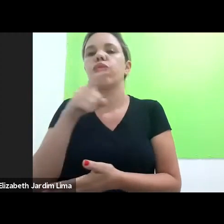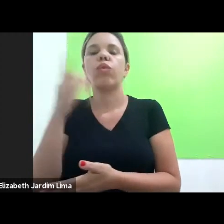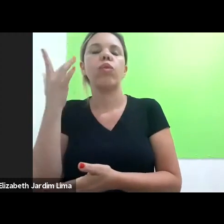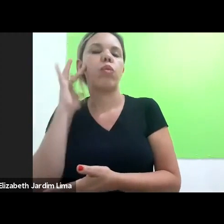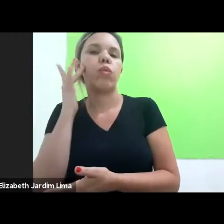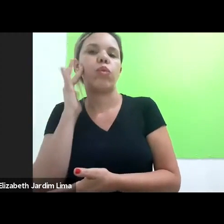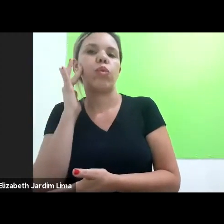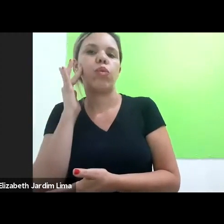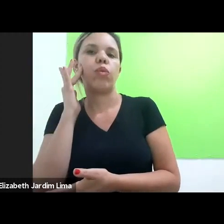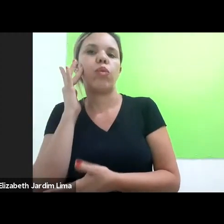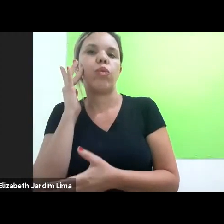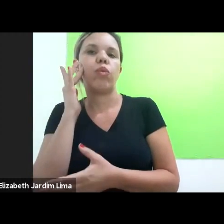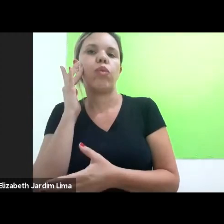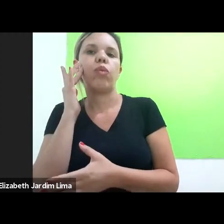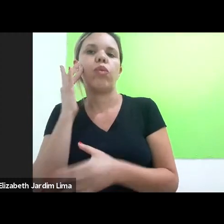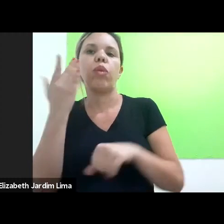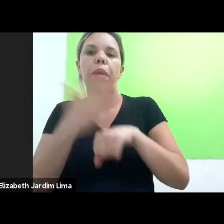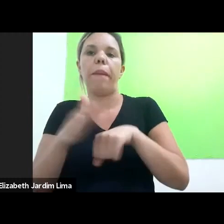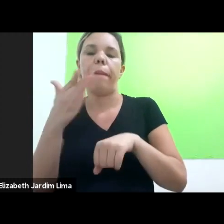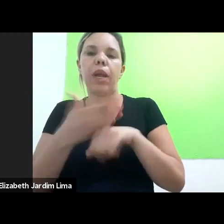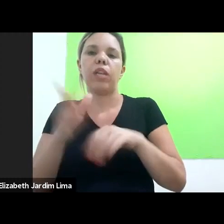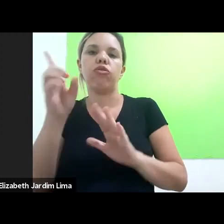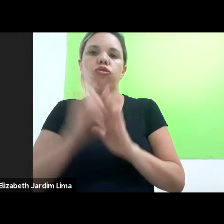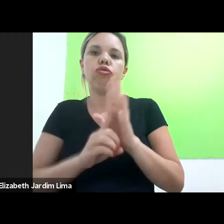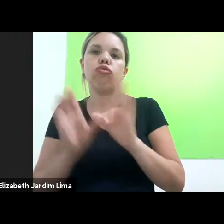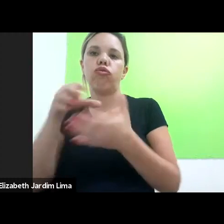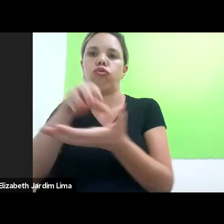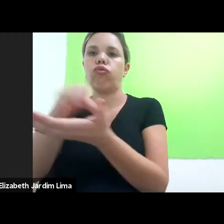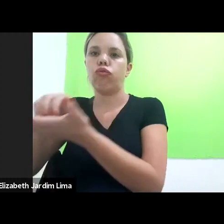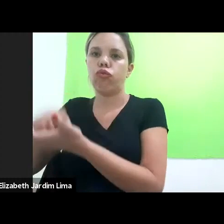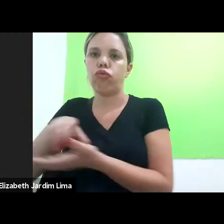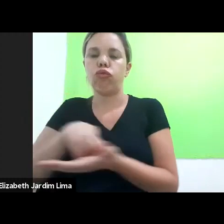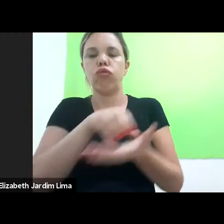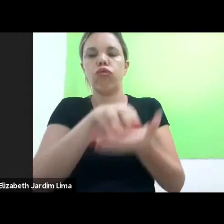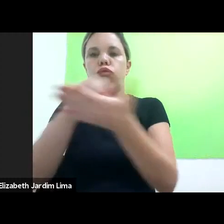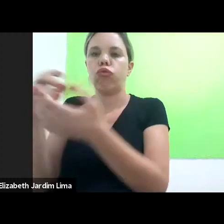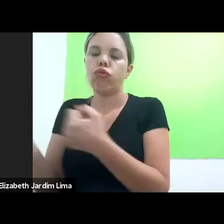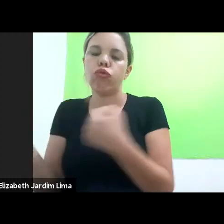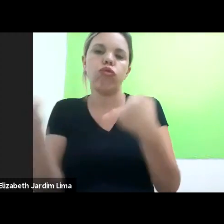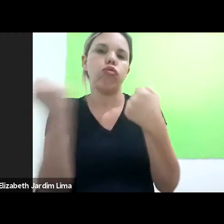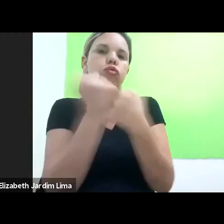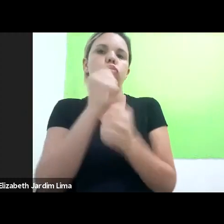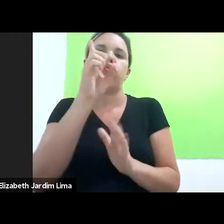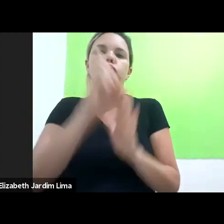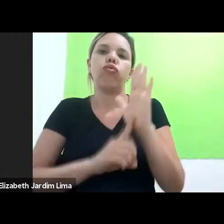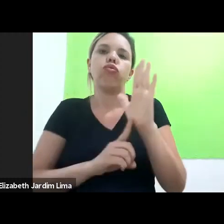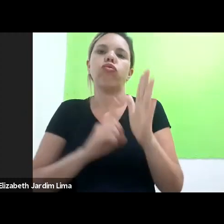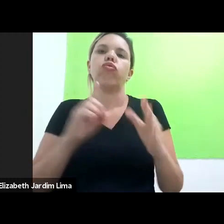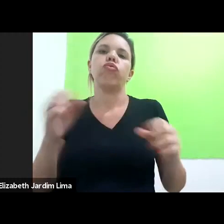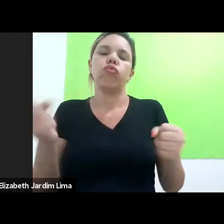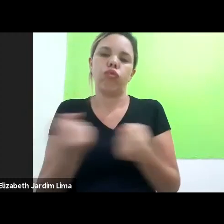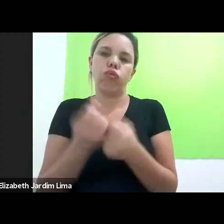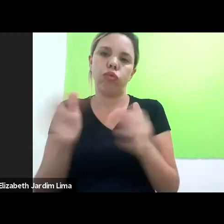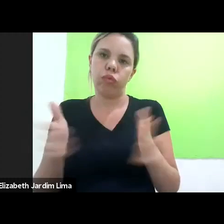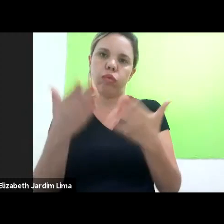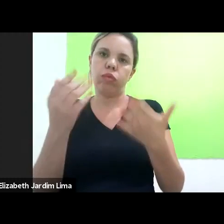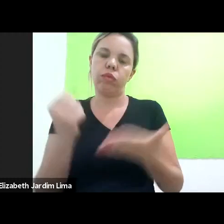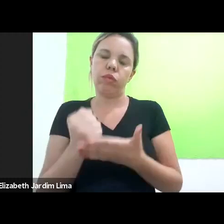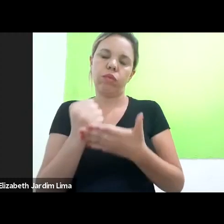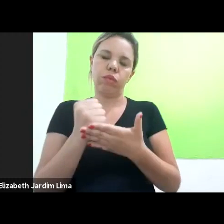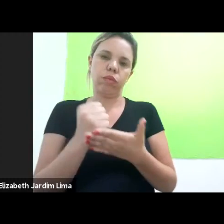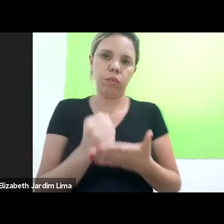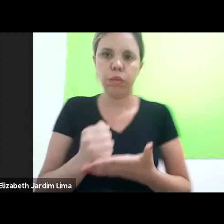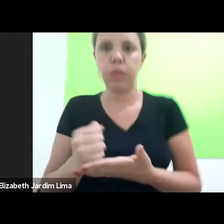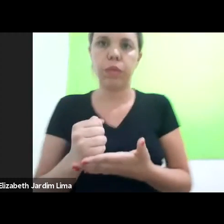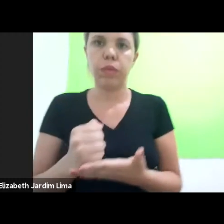as clínicas, vamos dizer, os núcleos de assessoria jurídicas, tem muito a contribuir nesse sentido, né?